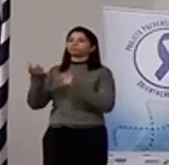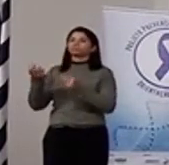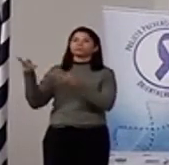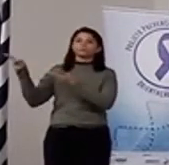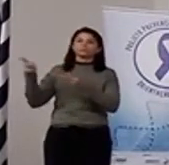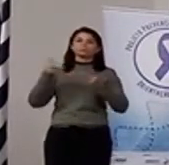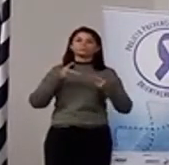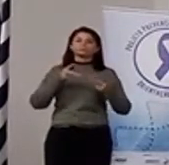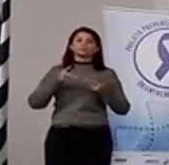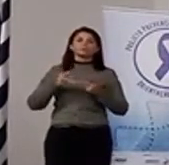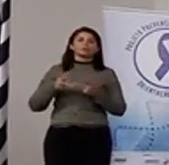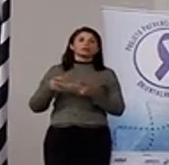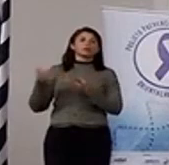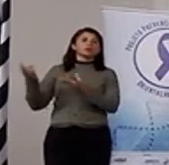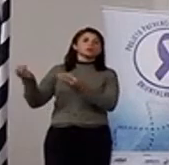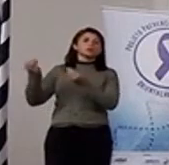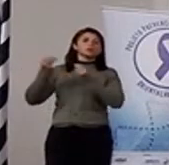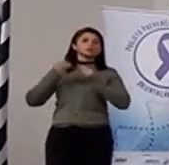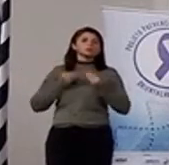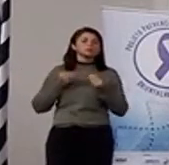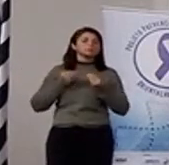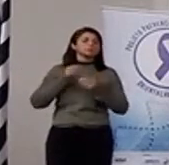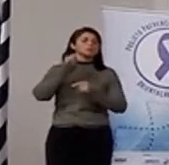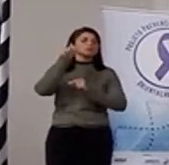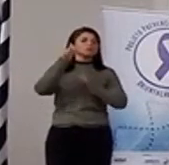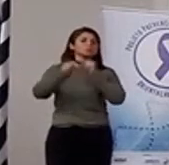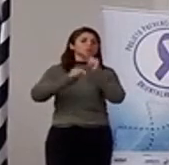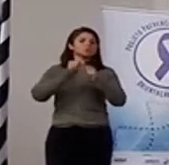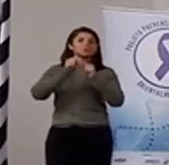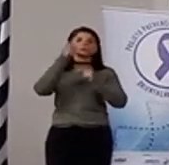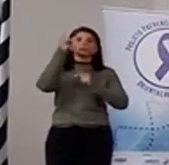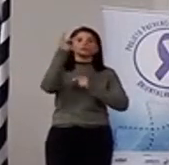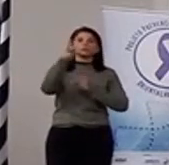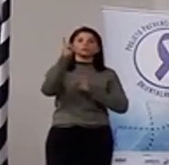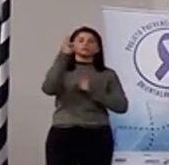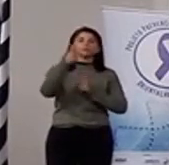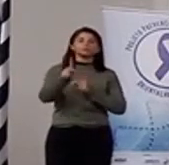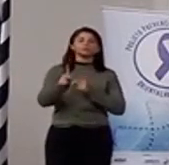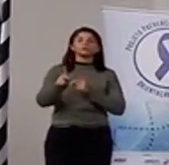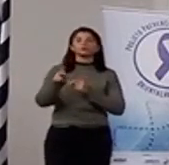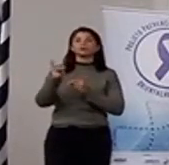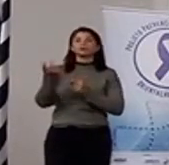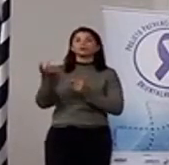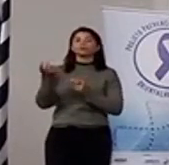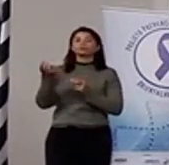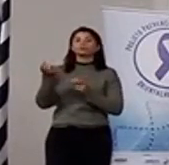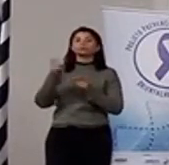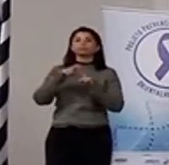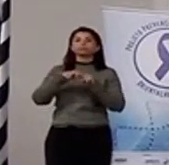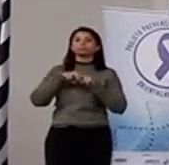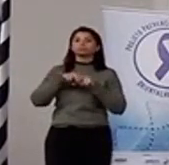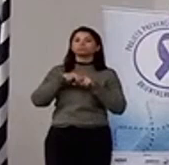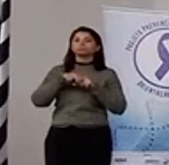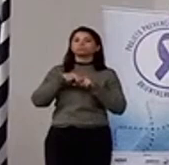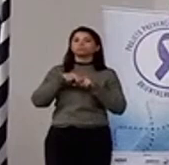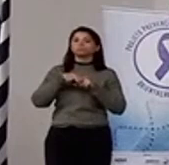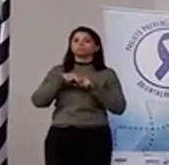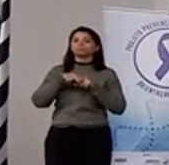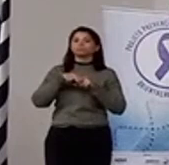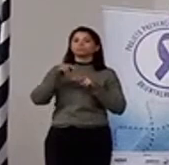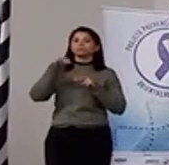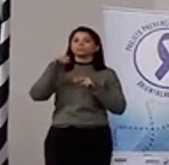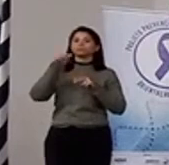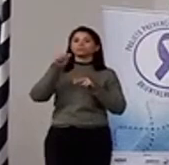recebeu. Então, o seu caso, talvez pudesse, Maristela, você poderia pegar o